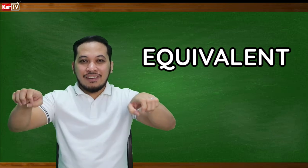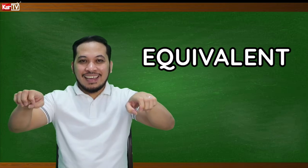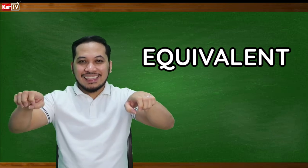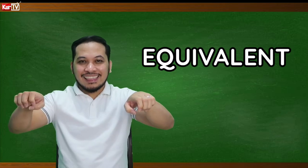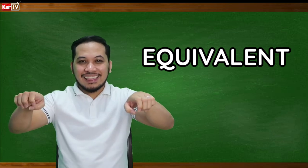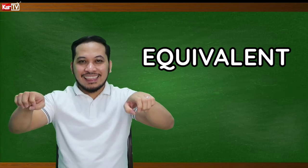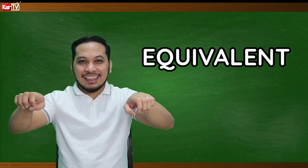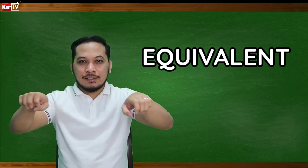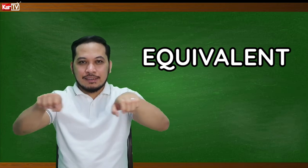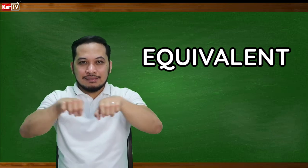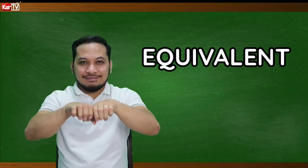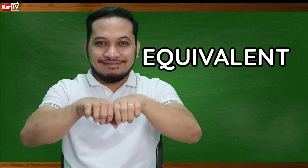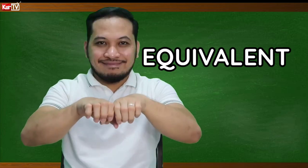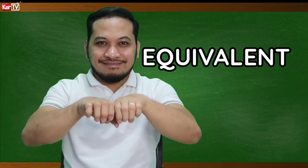Equivalent.